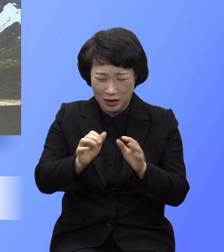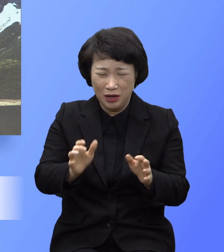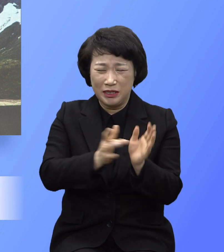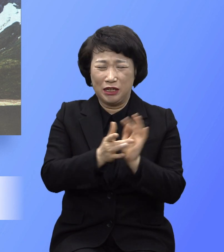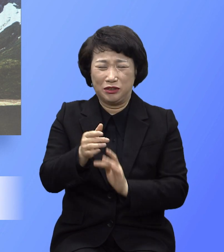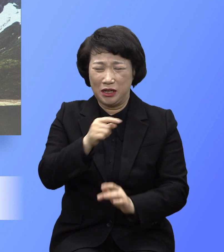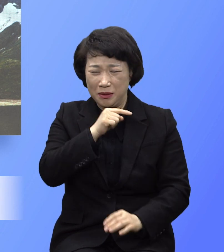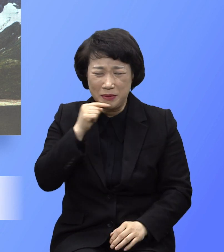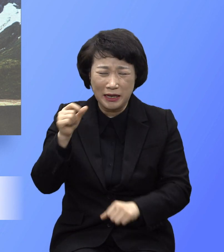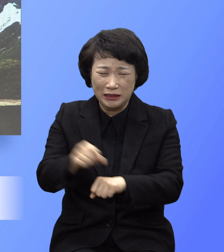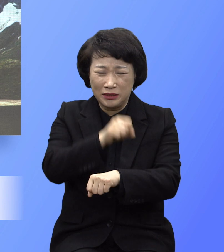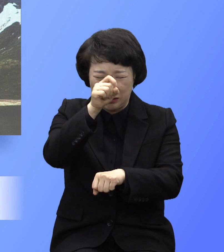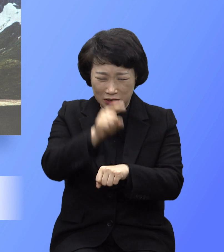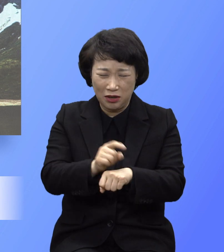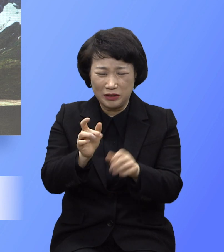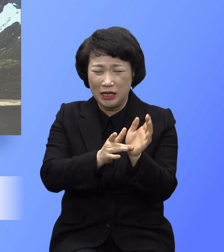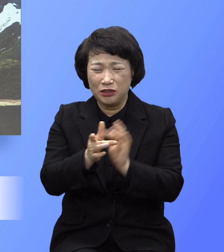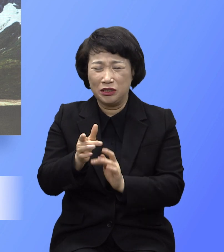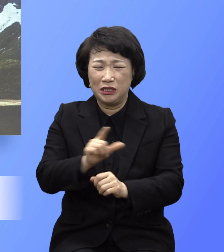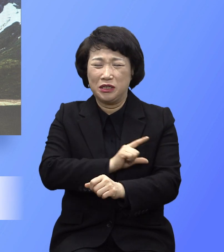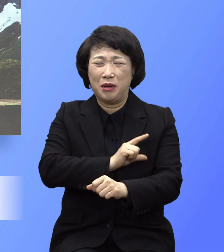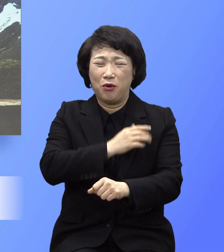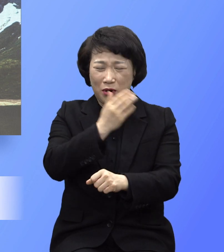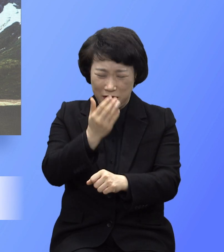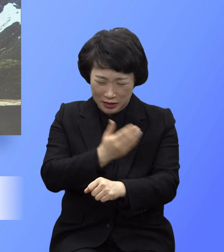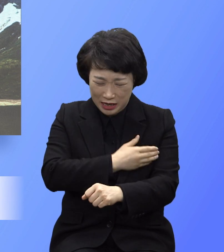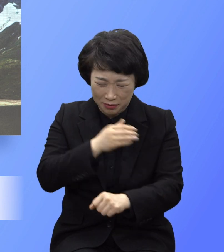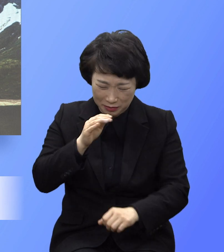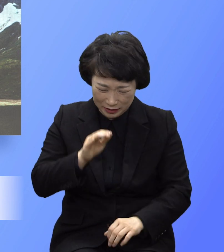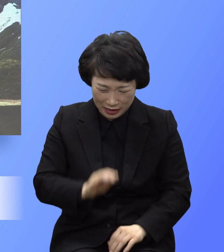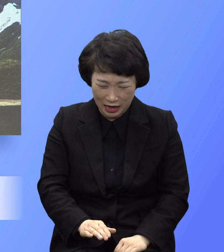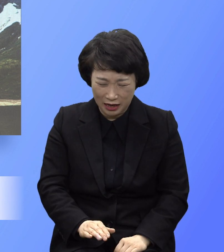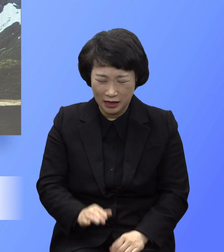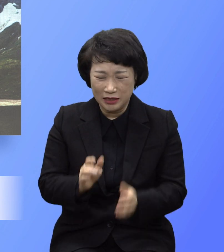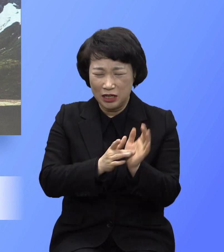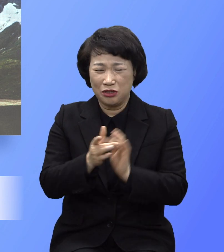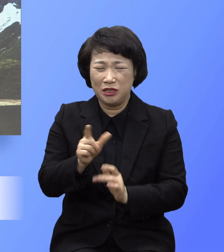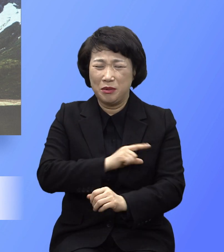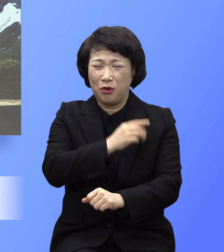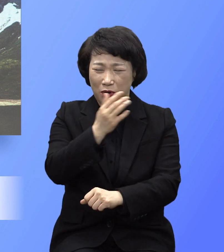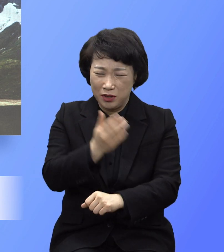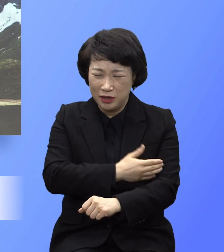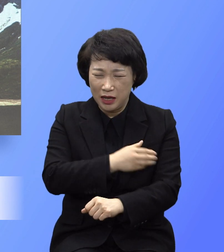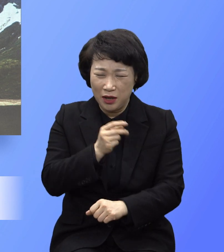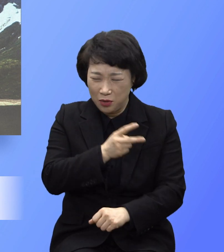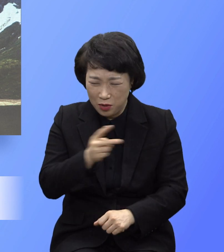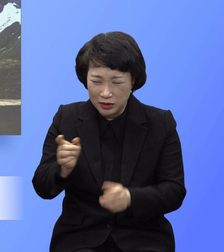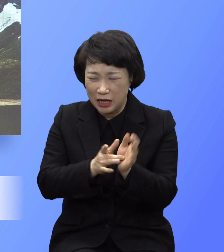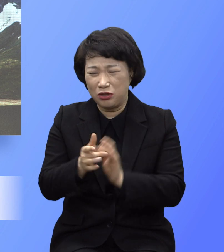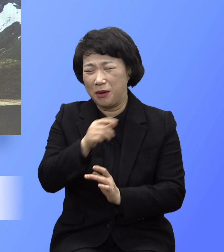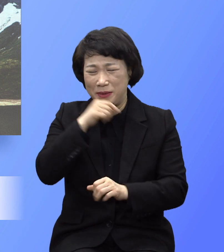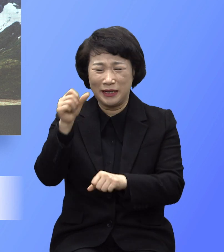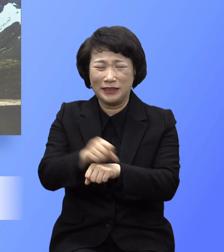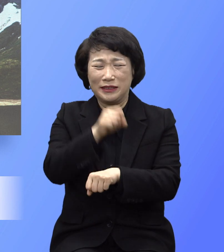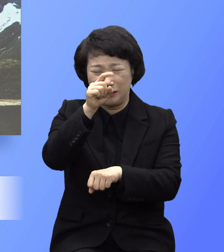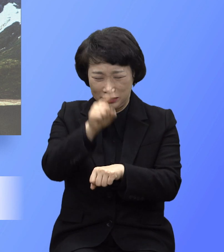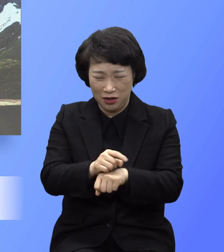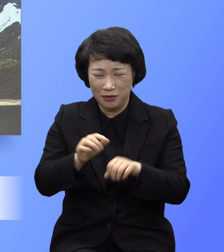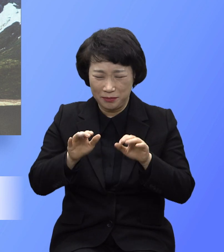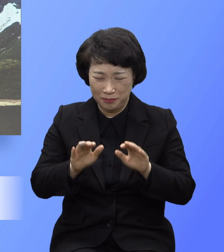예수의 피의 특성은 예수님의 권세입니다. 예수님의 권세는 예수님의 피의